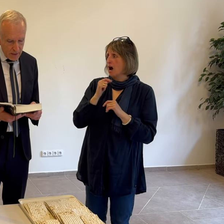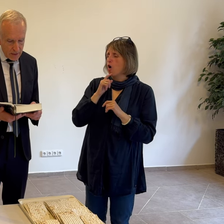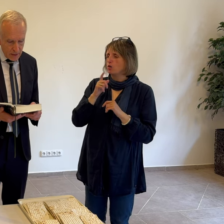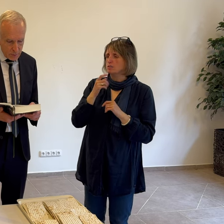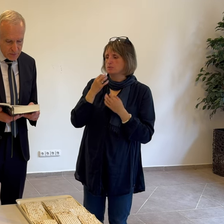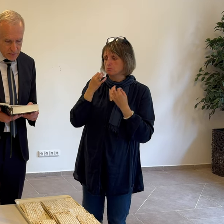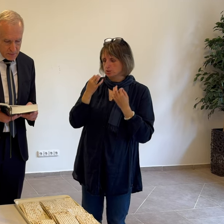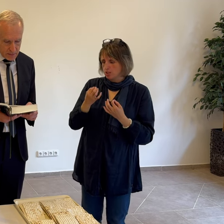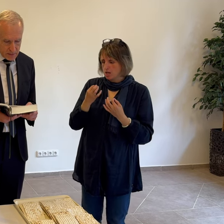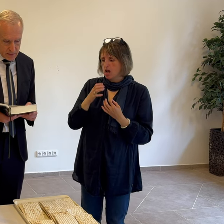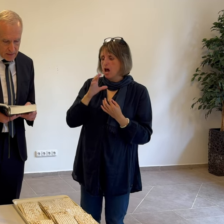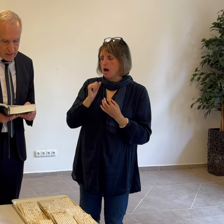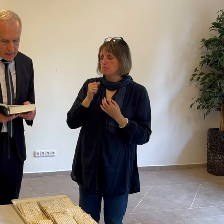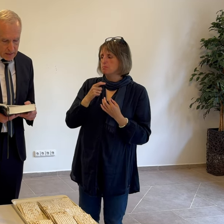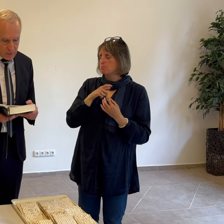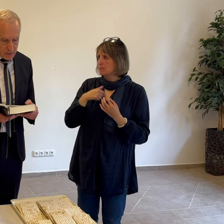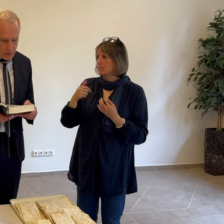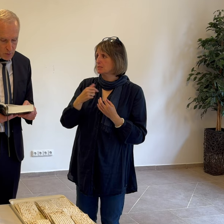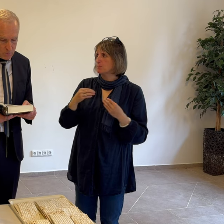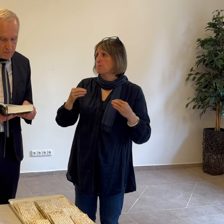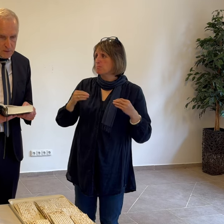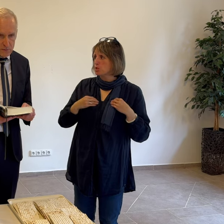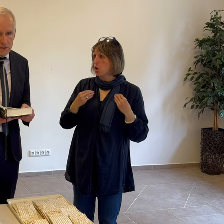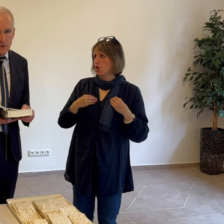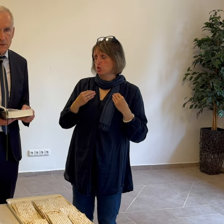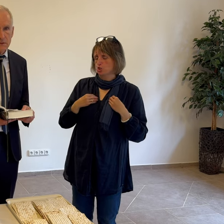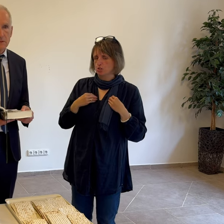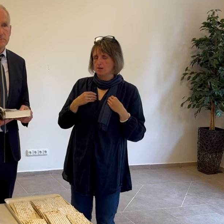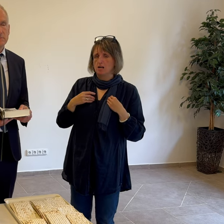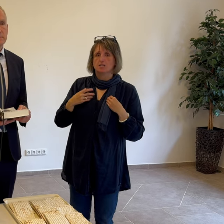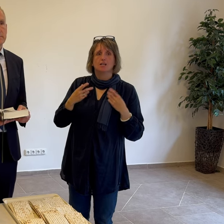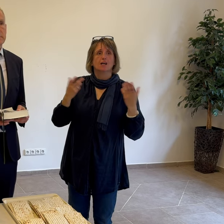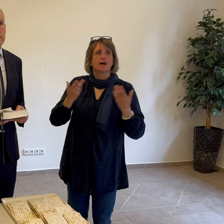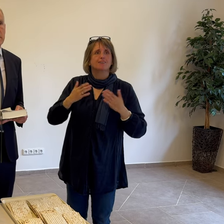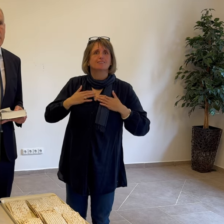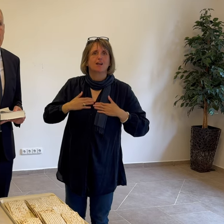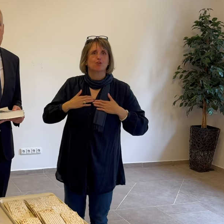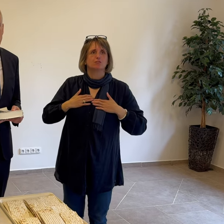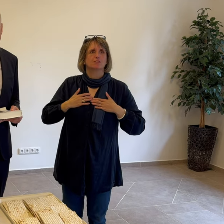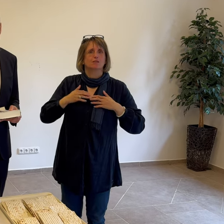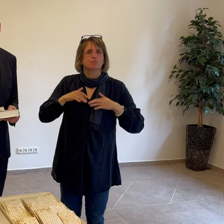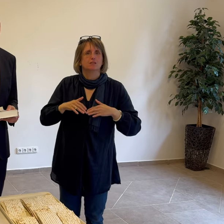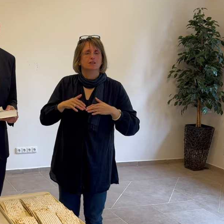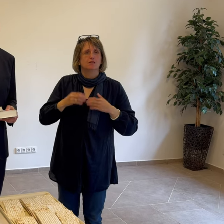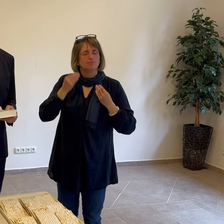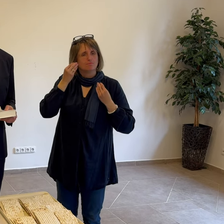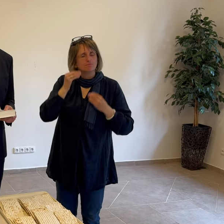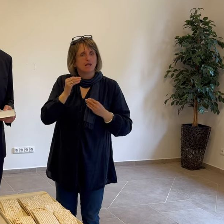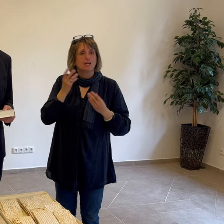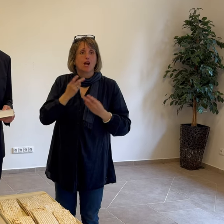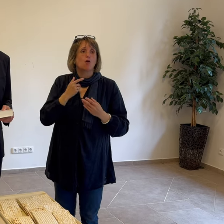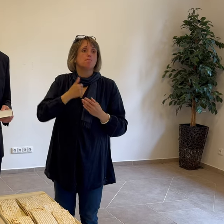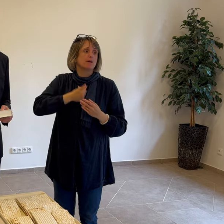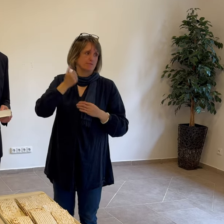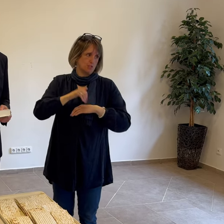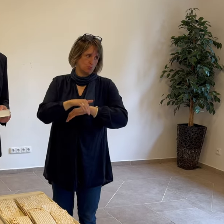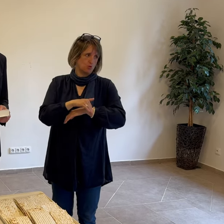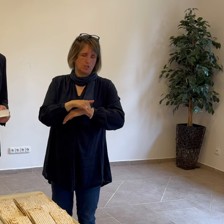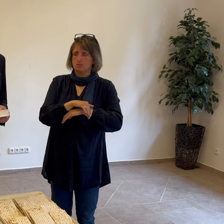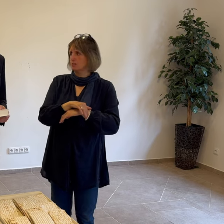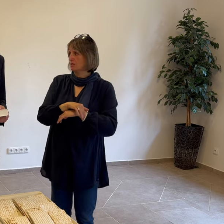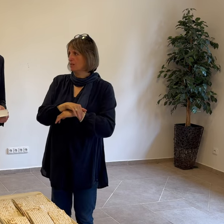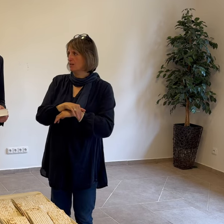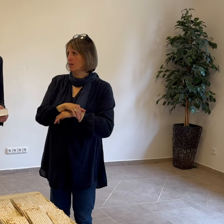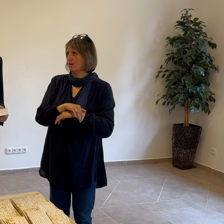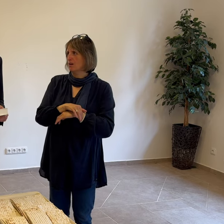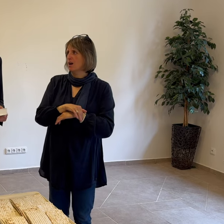zažívali jeho přítomnost jako jeho první učedníci abychom vnímali že při večeři páně On